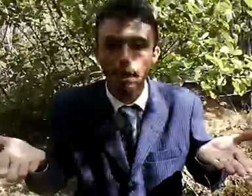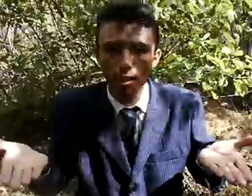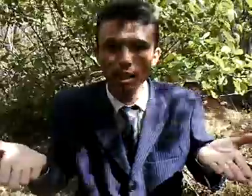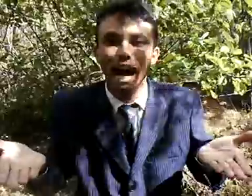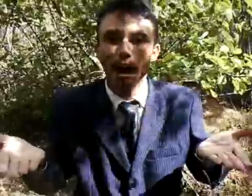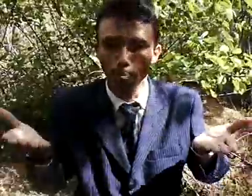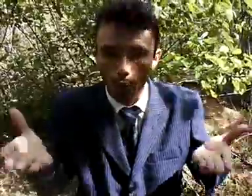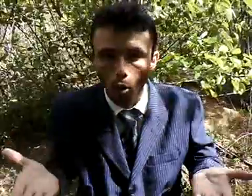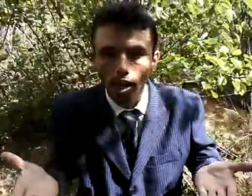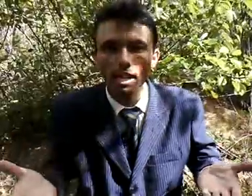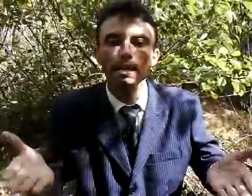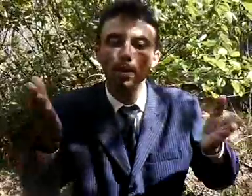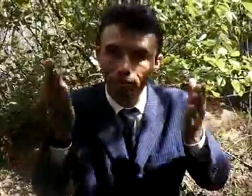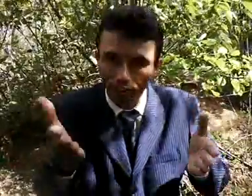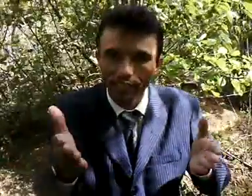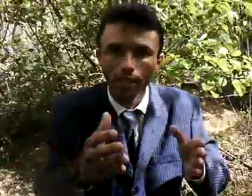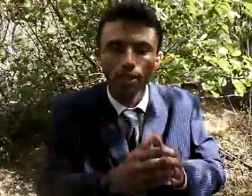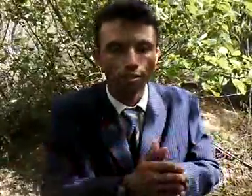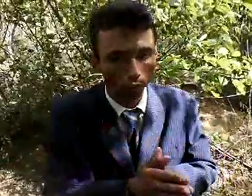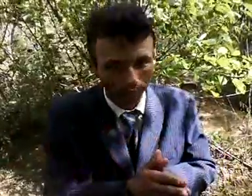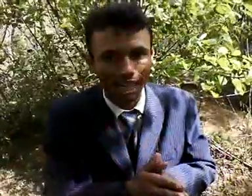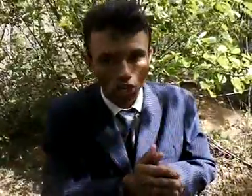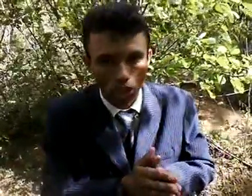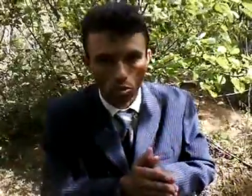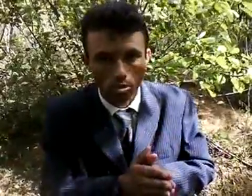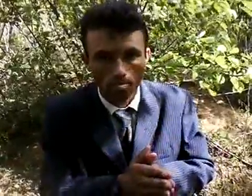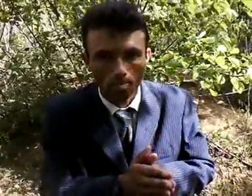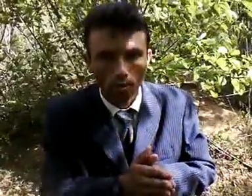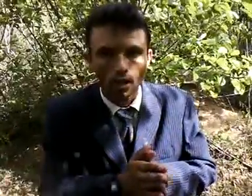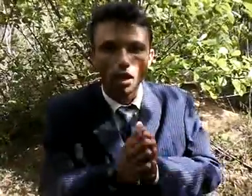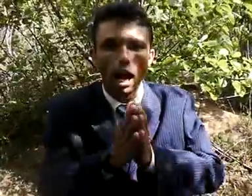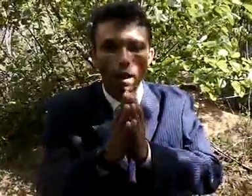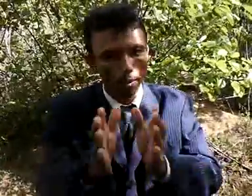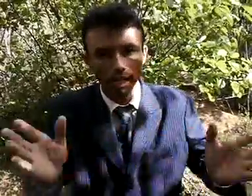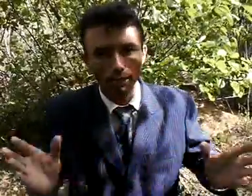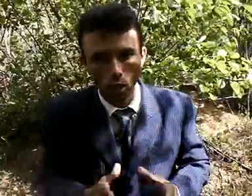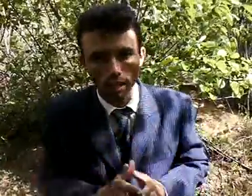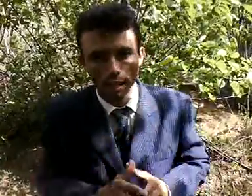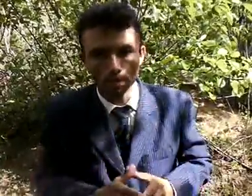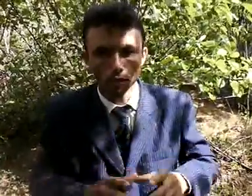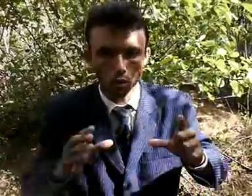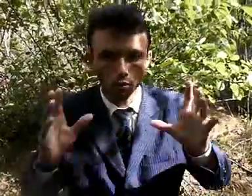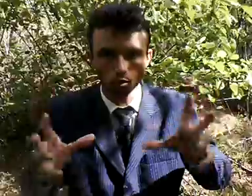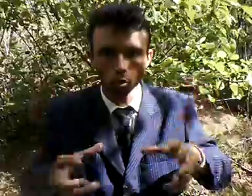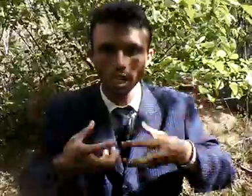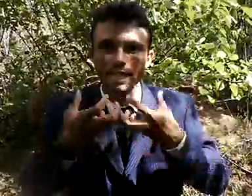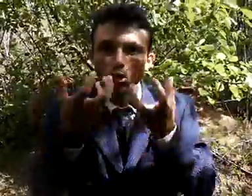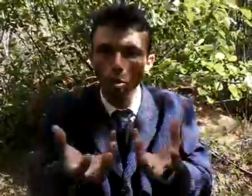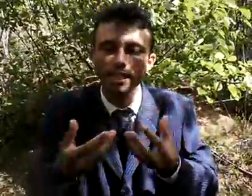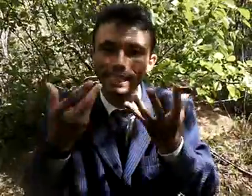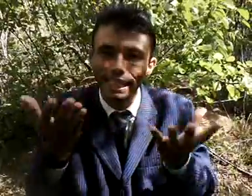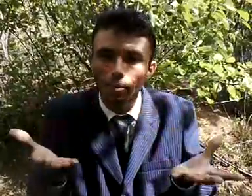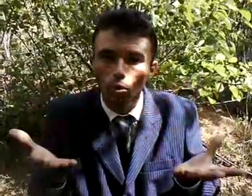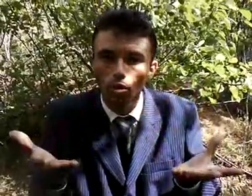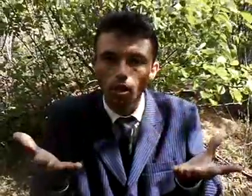saber a boa e perfeita vontade de Deus. A Bíblia católica, vou usar esse nome, esse termo,